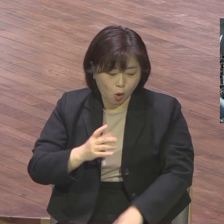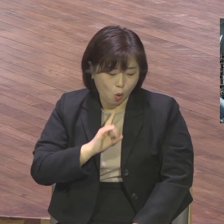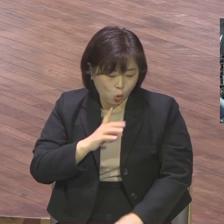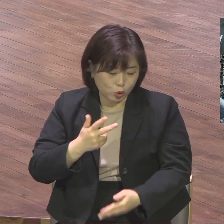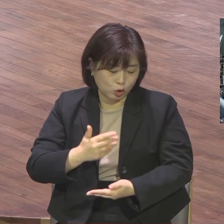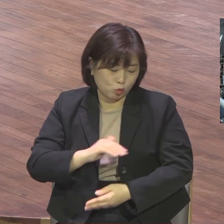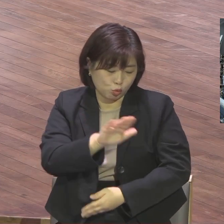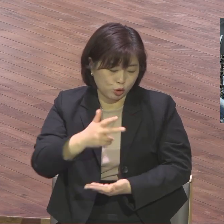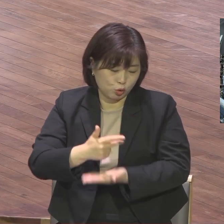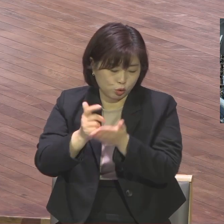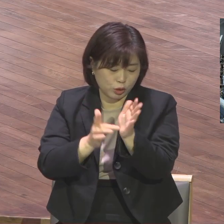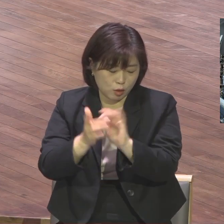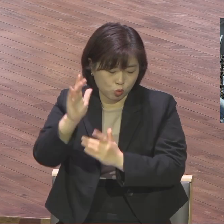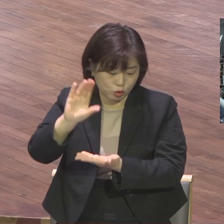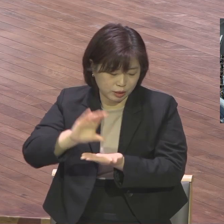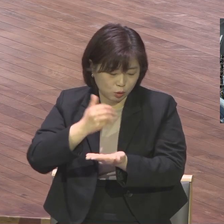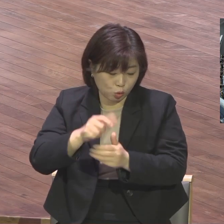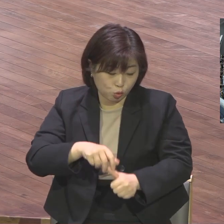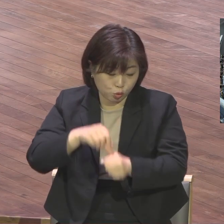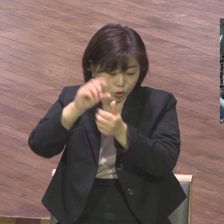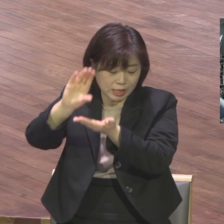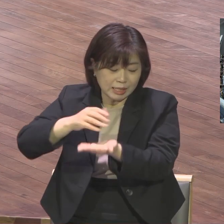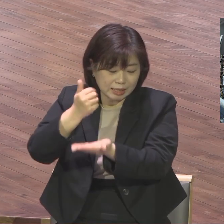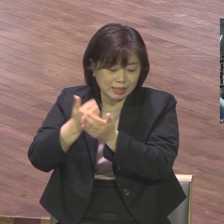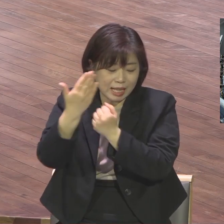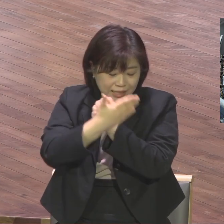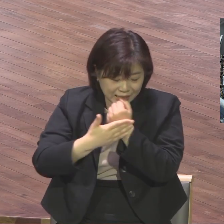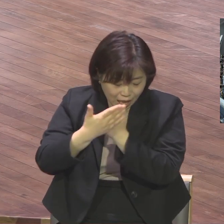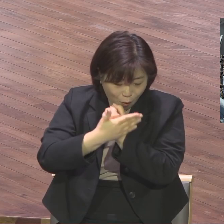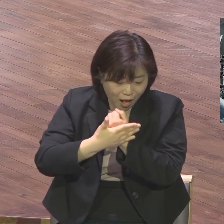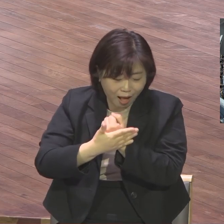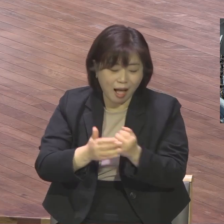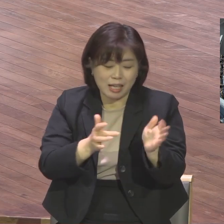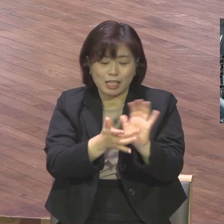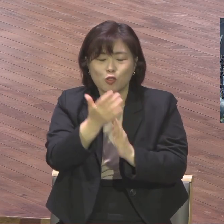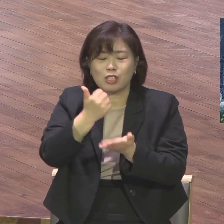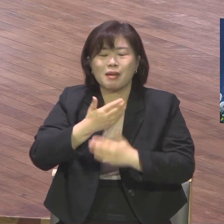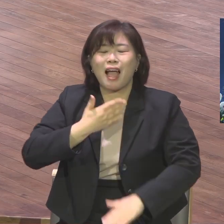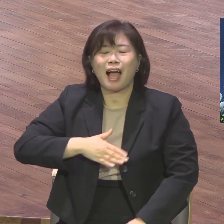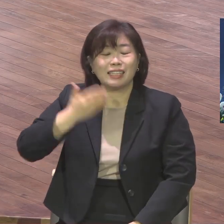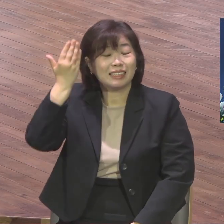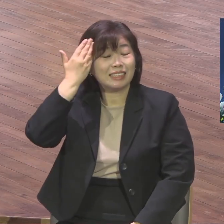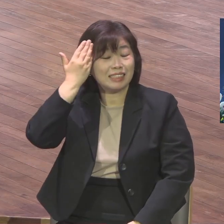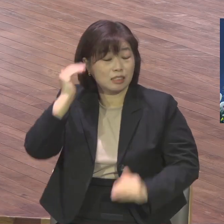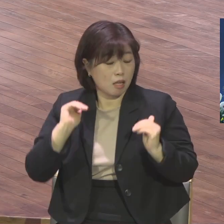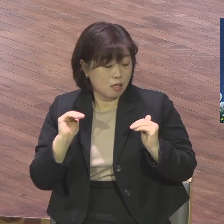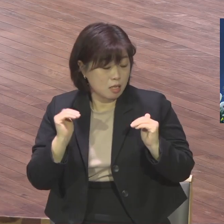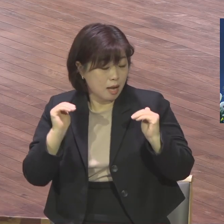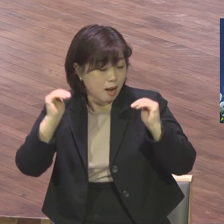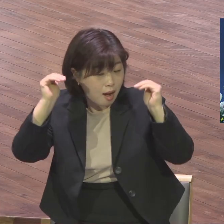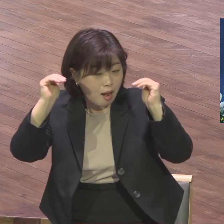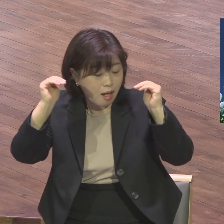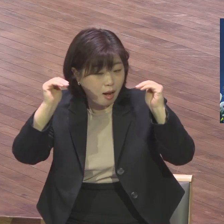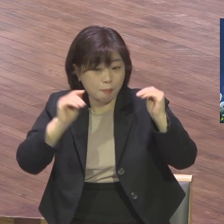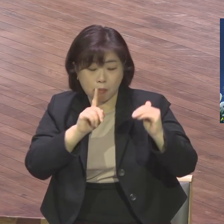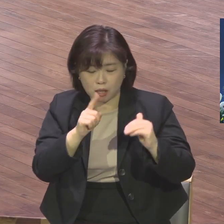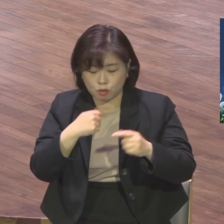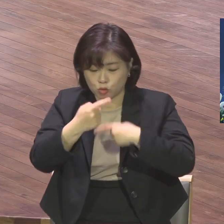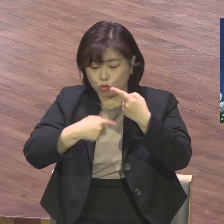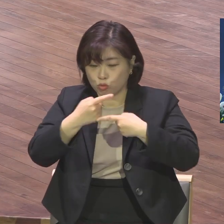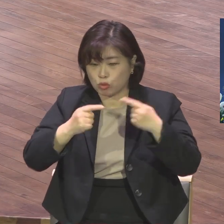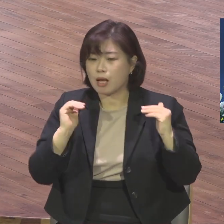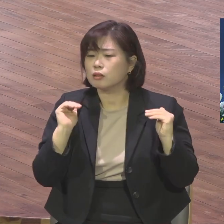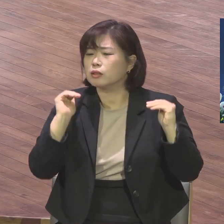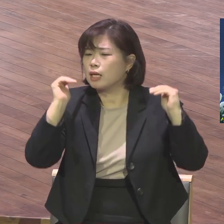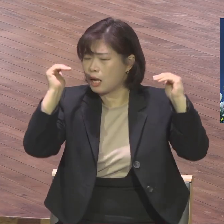은혜와 그를 아는 지식에서 자라가라, 자라가라. 계속 자라가라고 말씀하고 있어요.